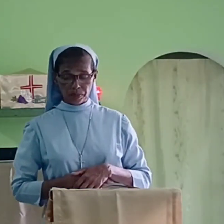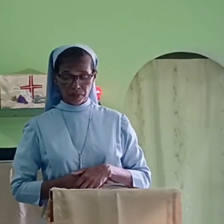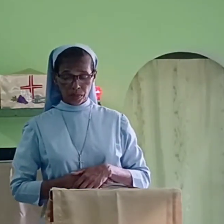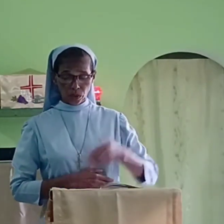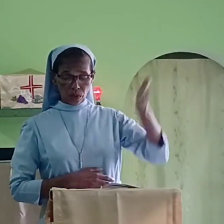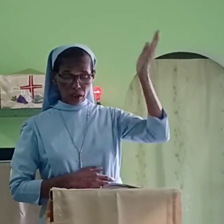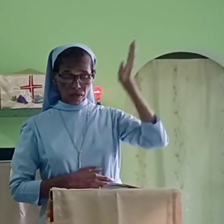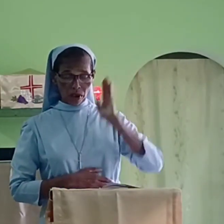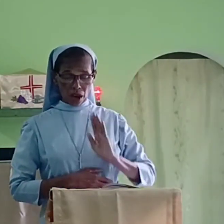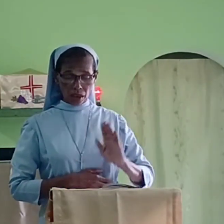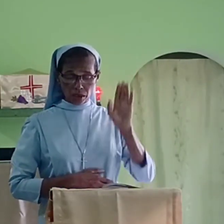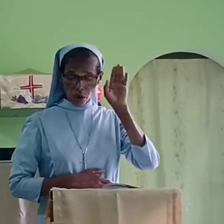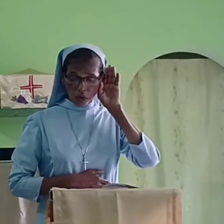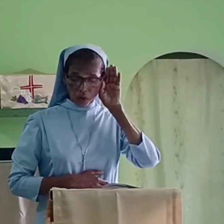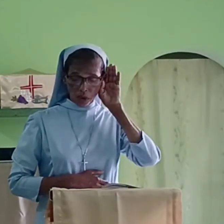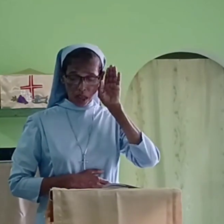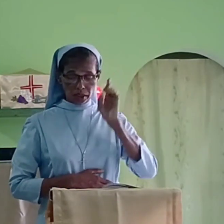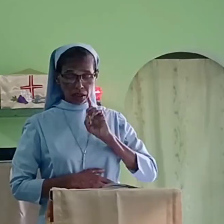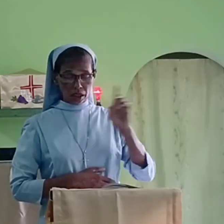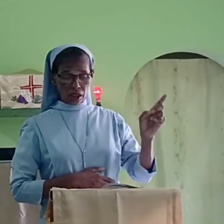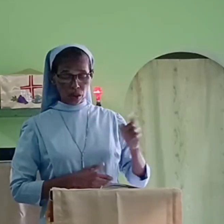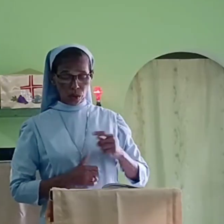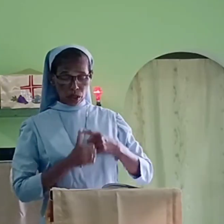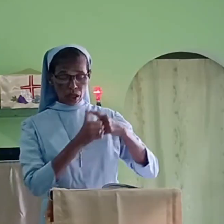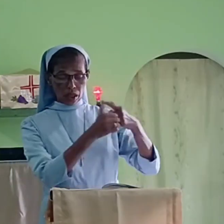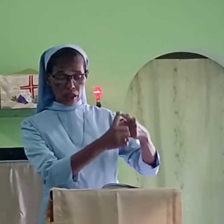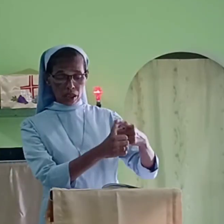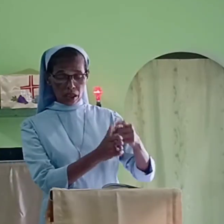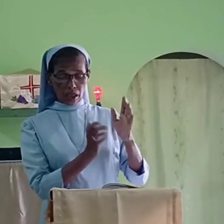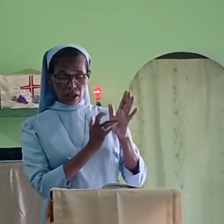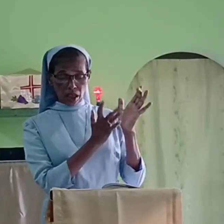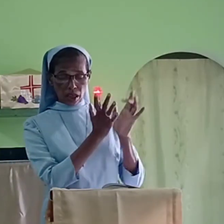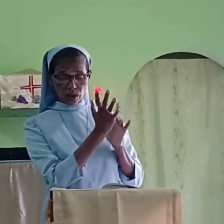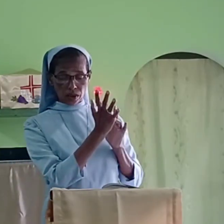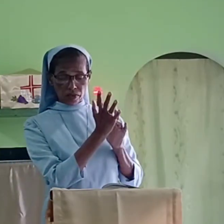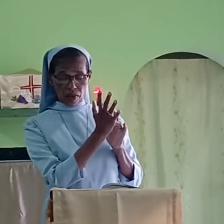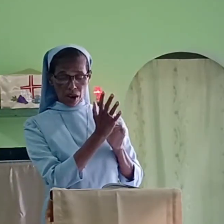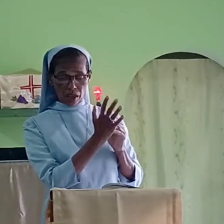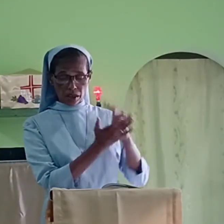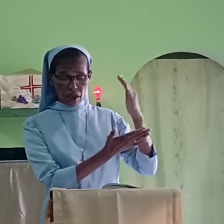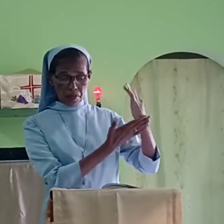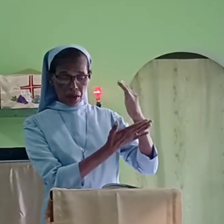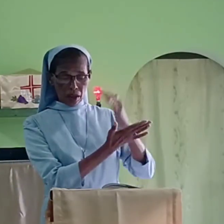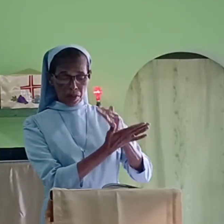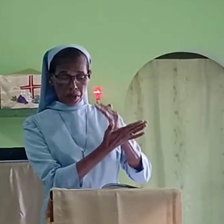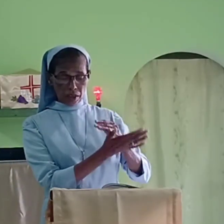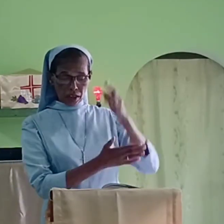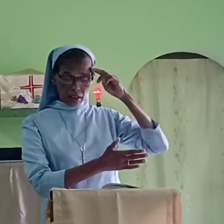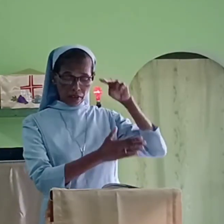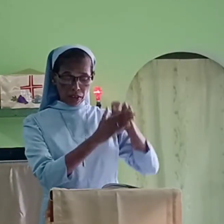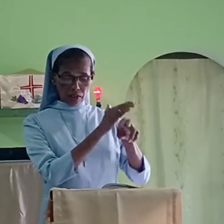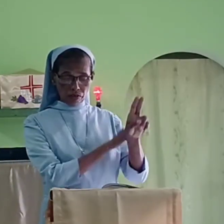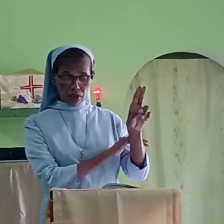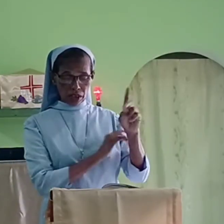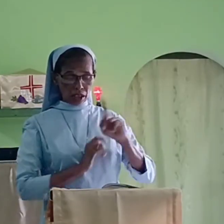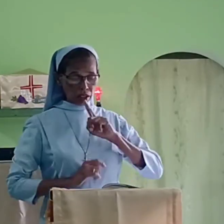කාරණාදැයි උන්වහන්සේ ඔවුන්ගෙන් ඇසූසේක. ඔවුහු උත්තර දෙමින් නාසරෙත්හි ජේසුස් වහන්සේ පිළිබඳ